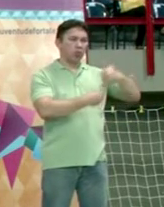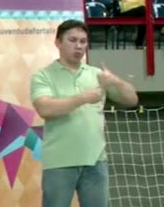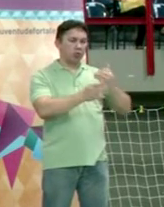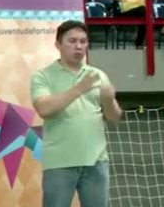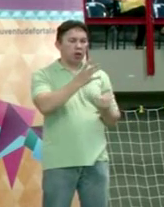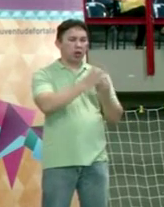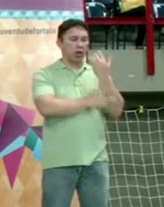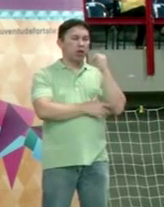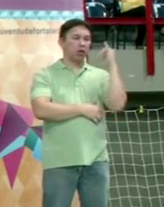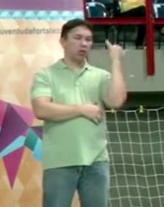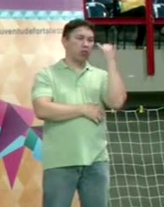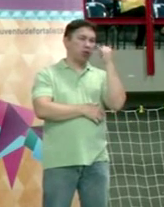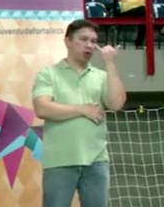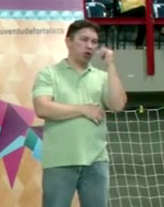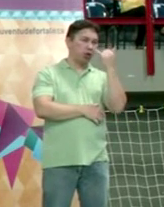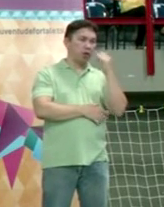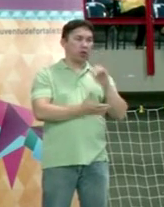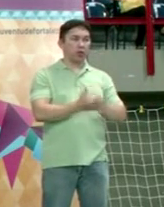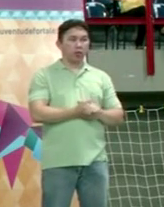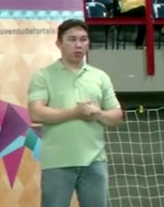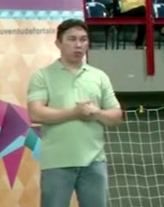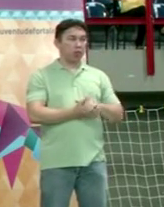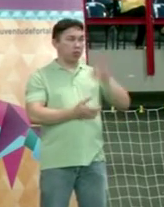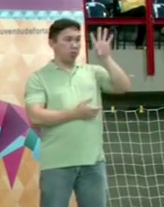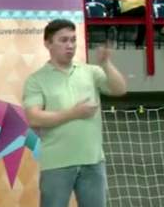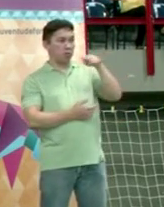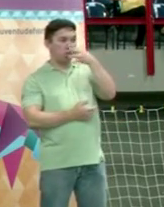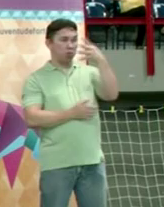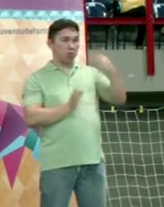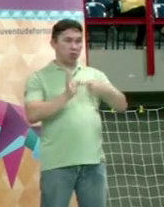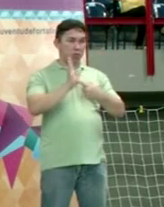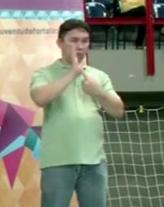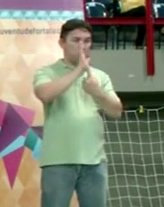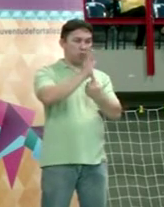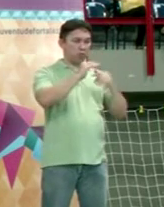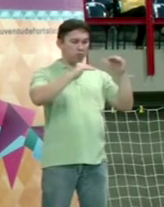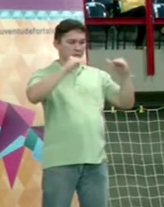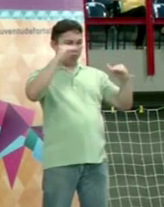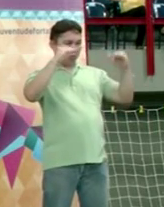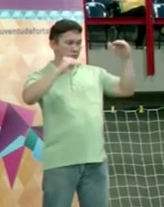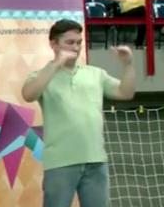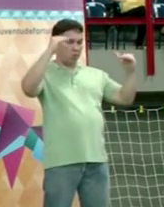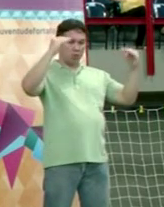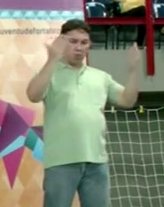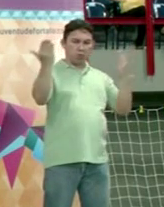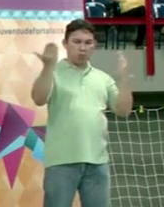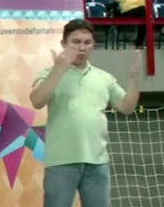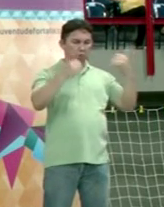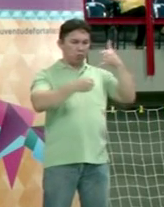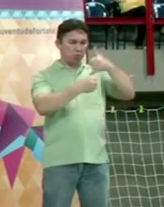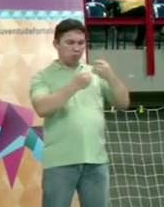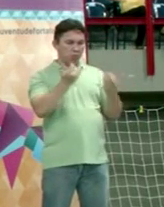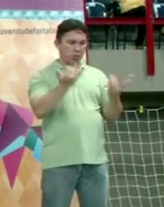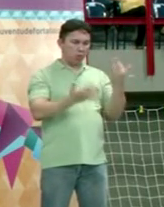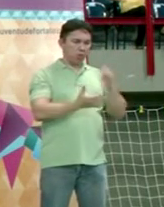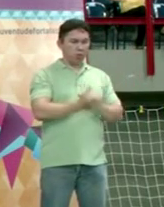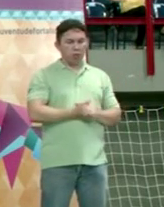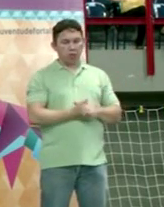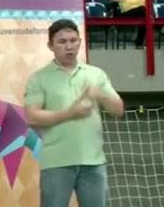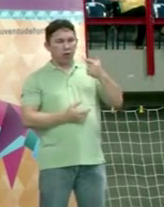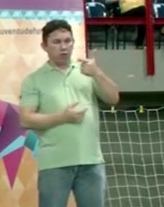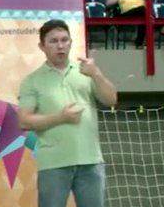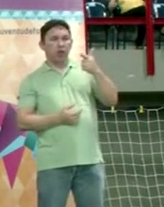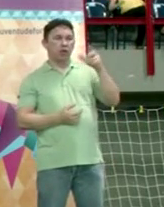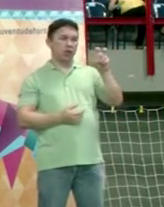de energia. O quadro traz as entalpias padrão de combustão a 25 graus Celsius